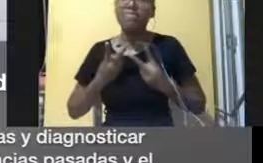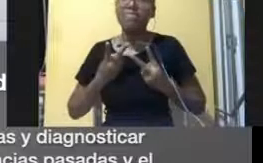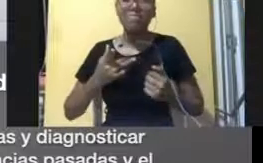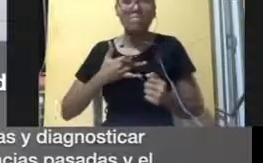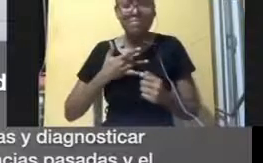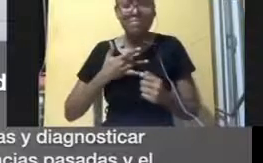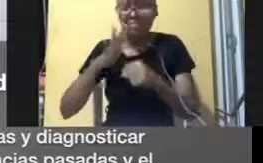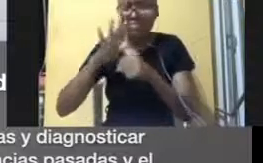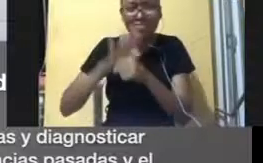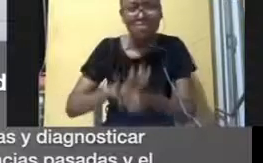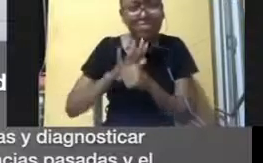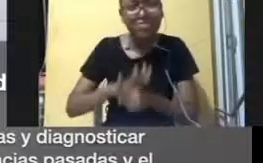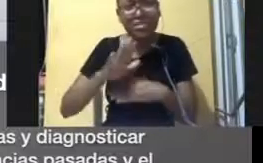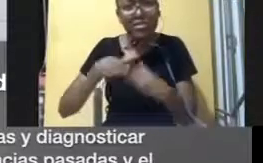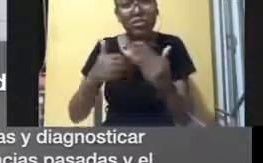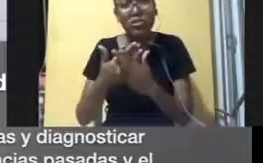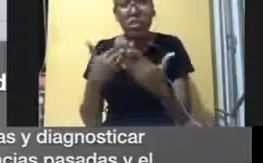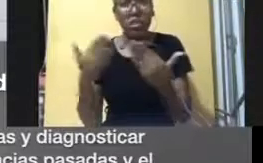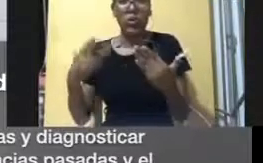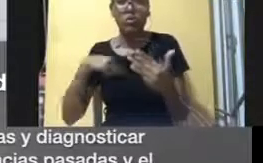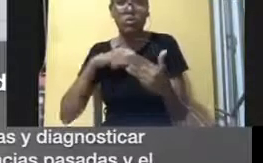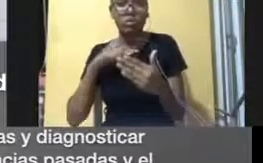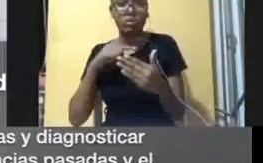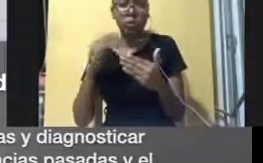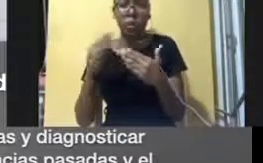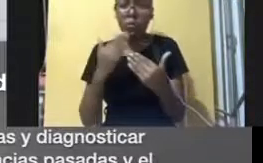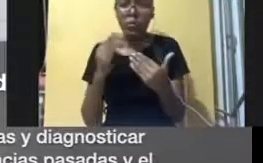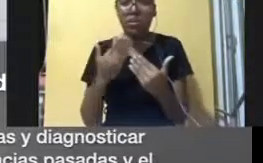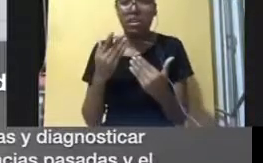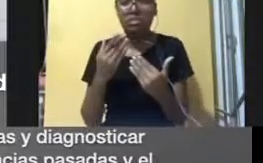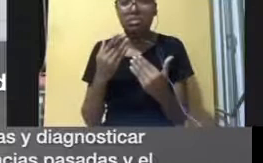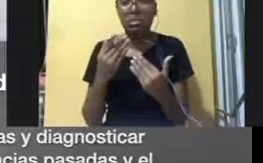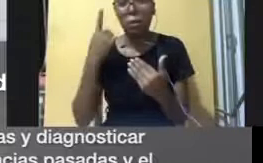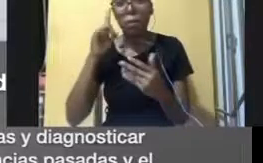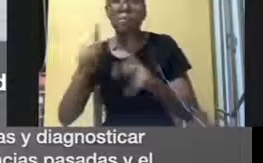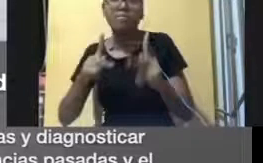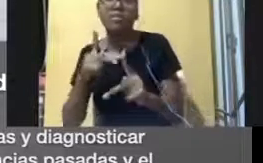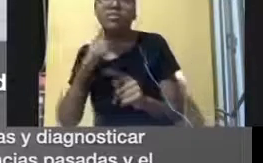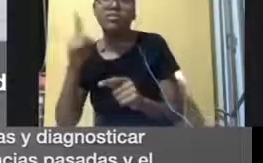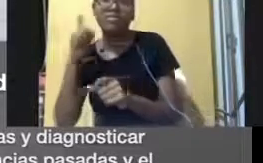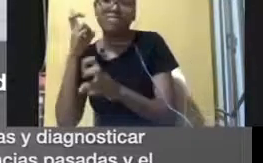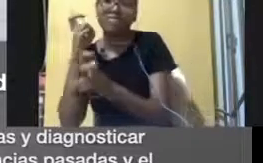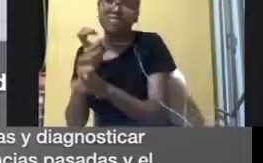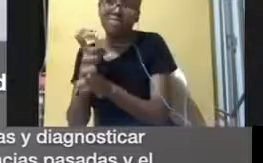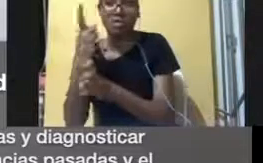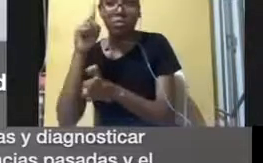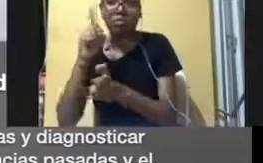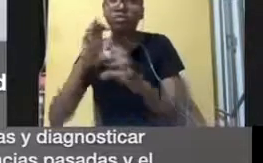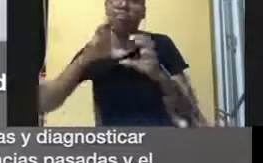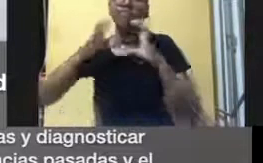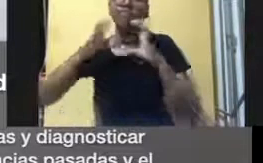Todas las cosas que nosotros hacemos de manera sencilla se complican para la persona sorda por la barrera de la comunicación.